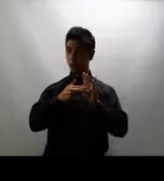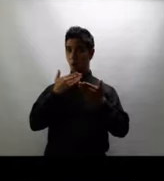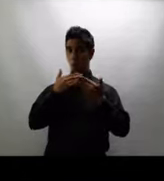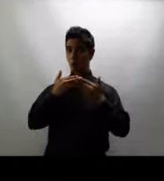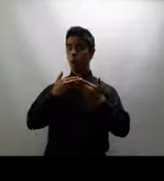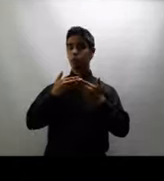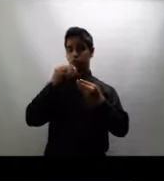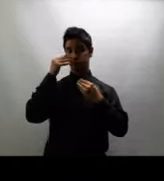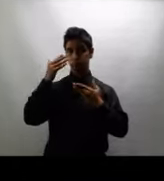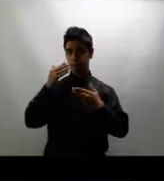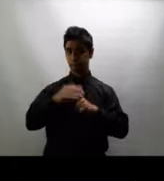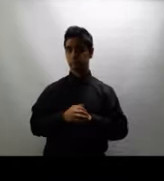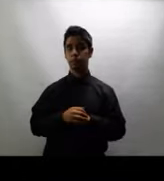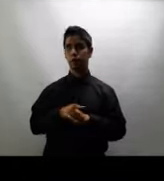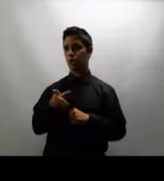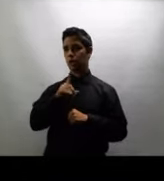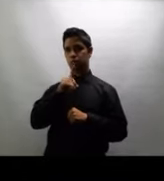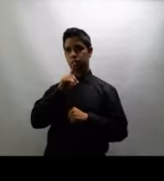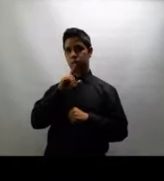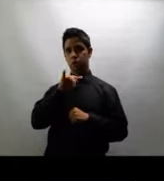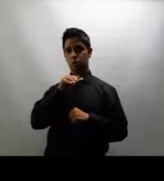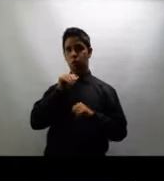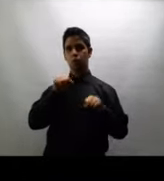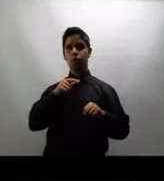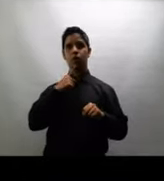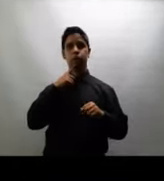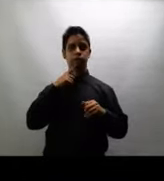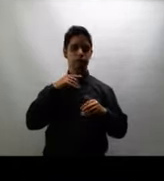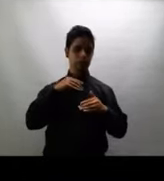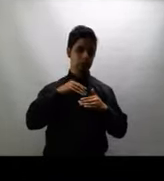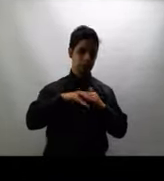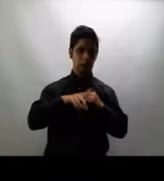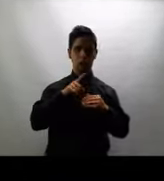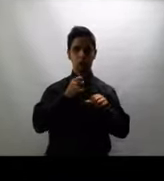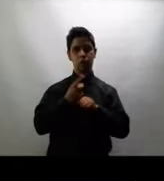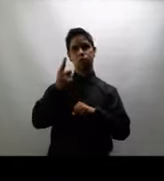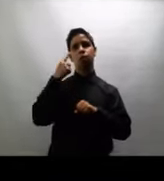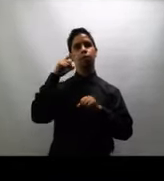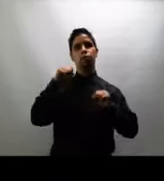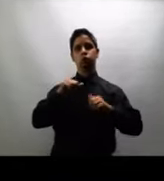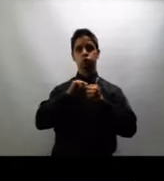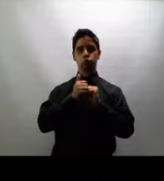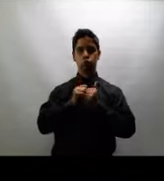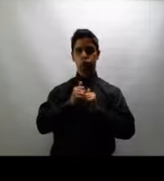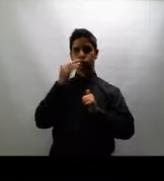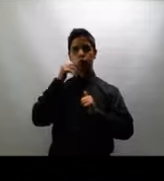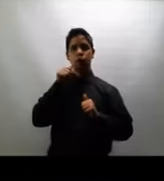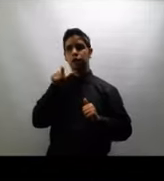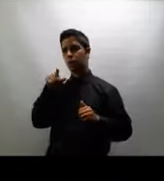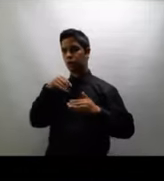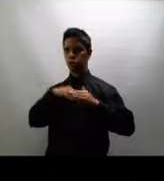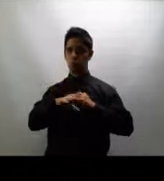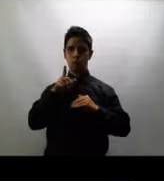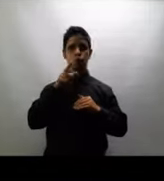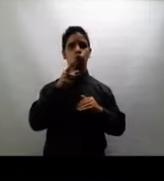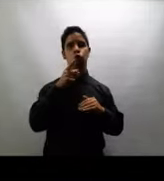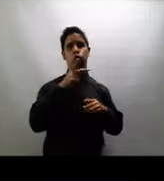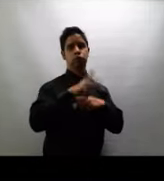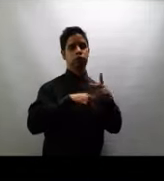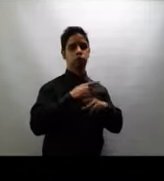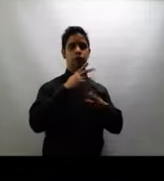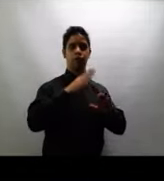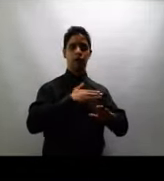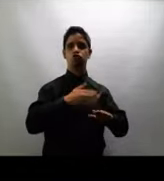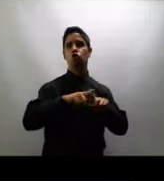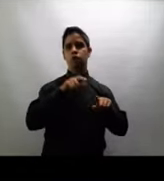El disco, me imagino, que entrará el año que viene a competir, porque lo que entró fue por un corte. Ah,